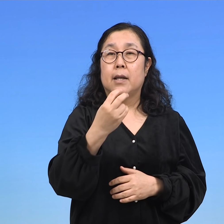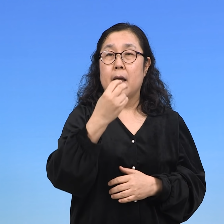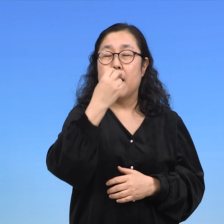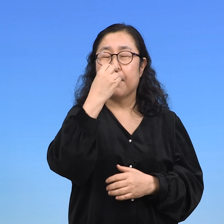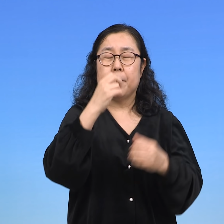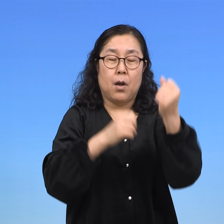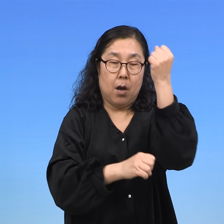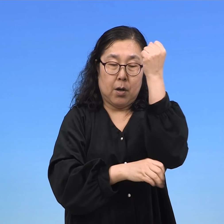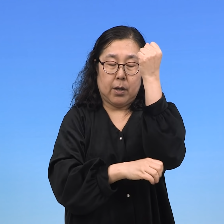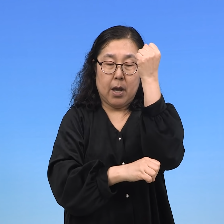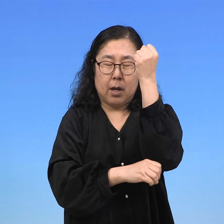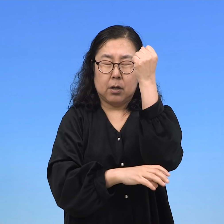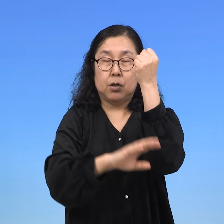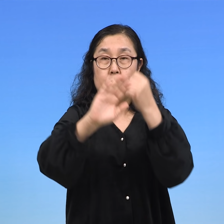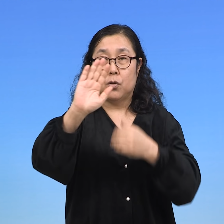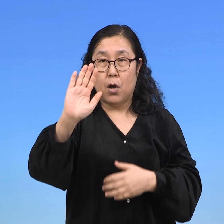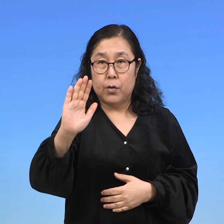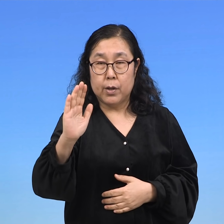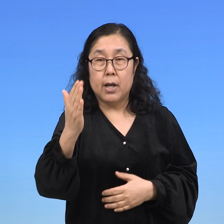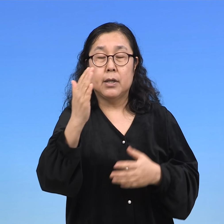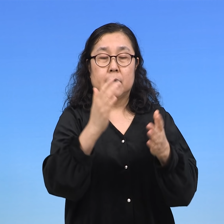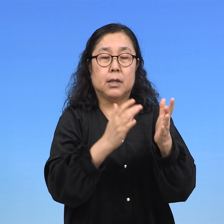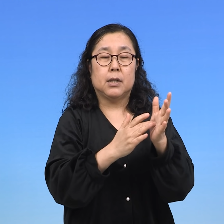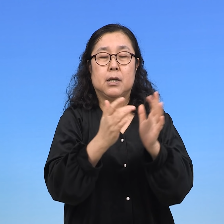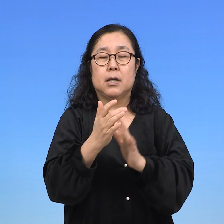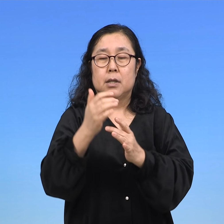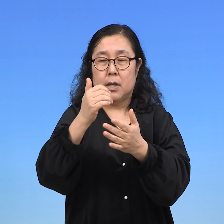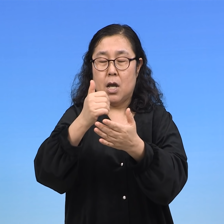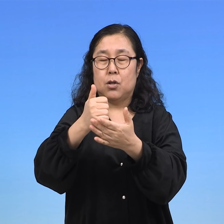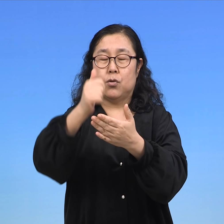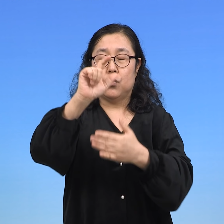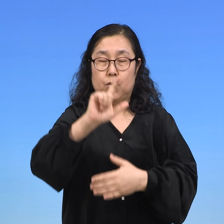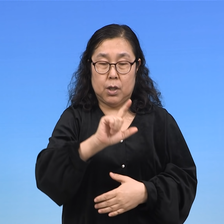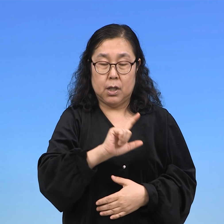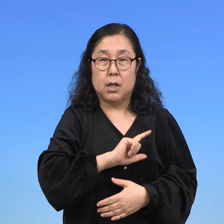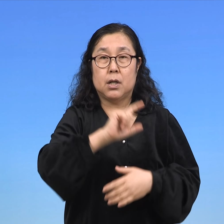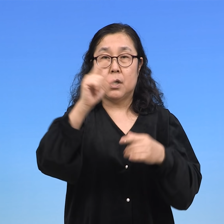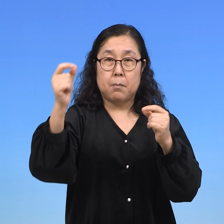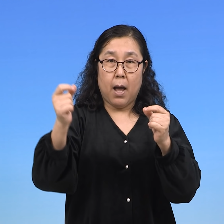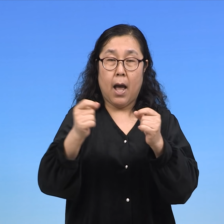생명의 근원 대신 예수 이름 앞에